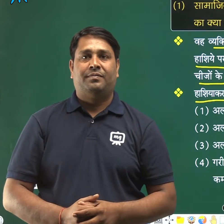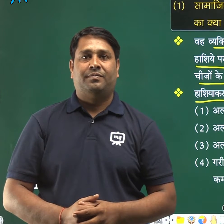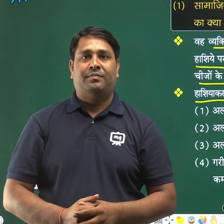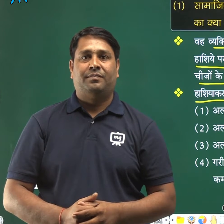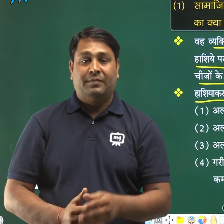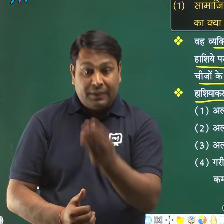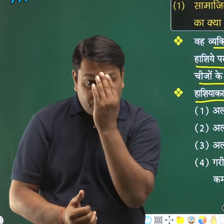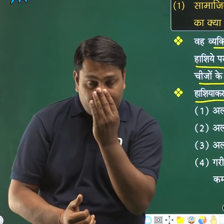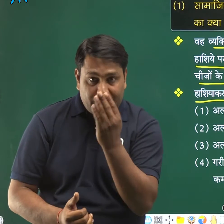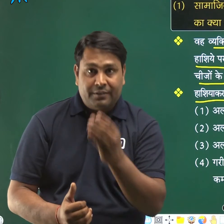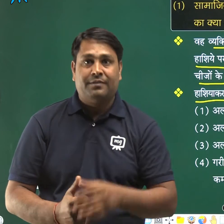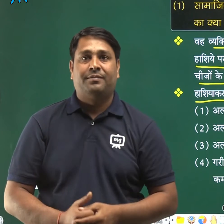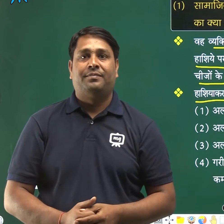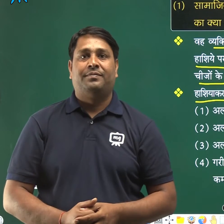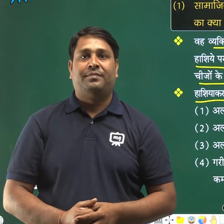अल्पसंख्यक